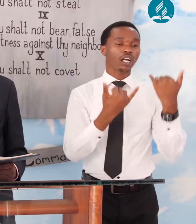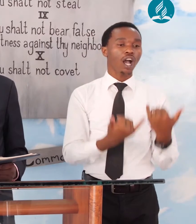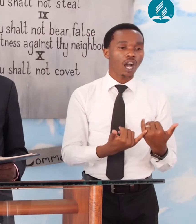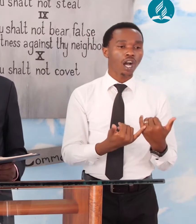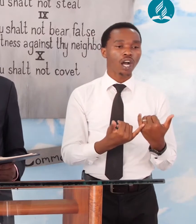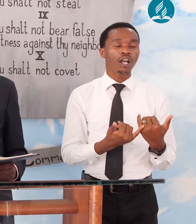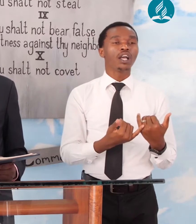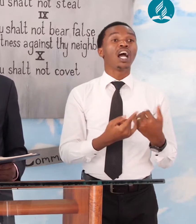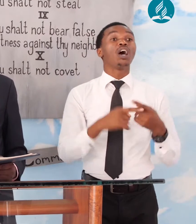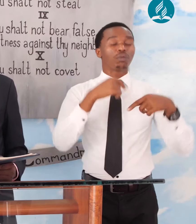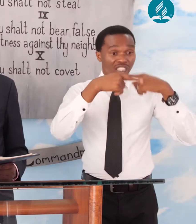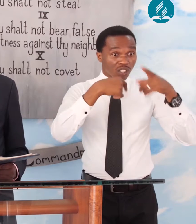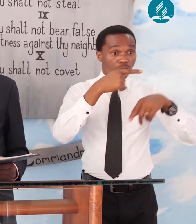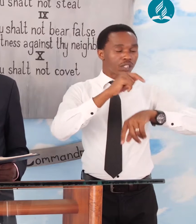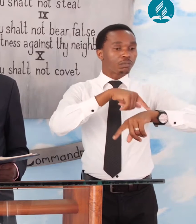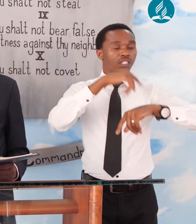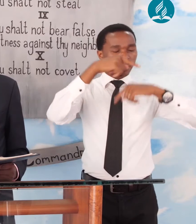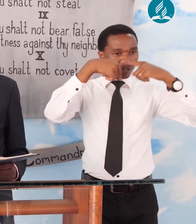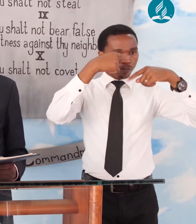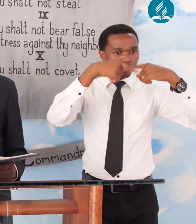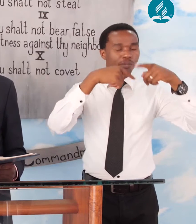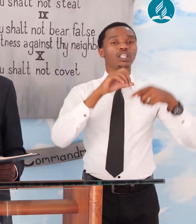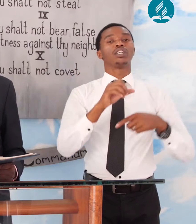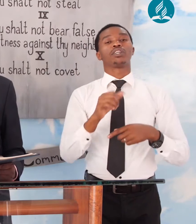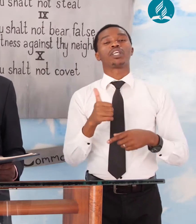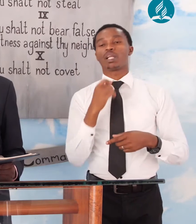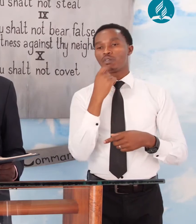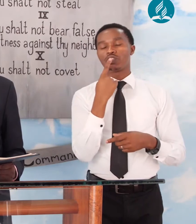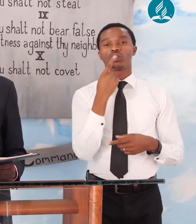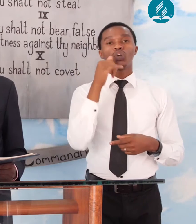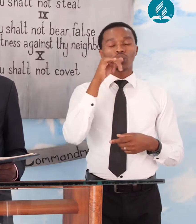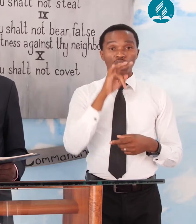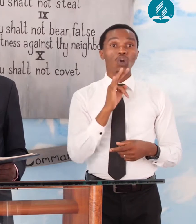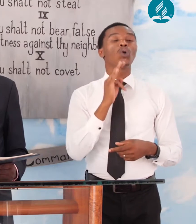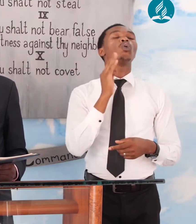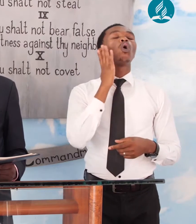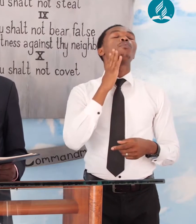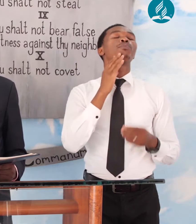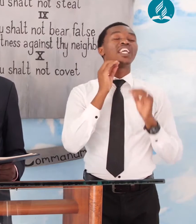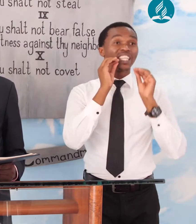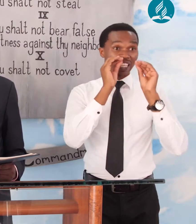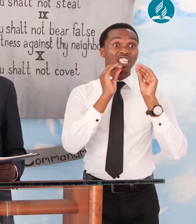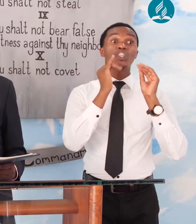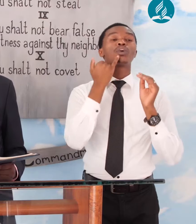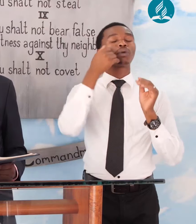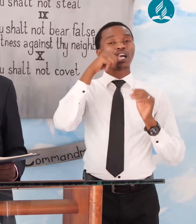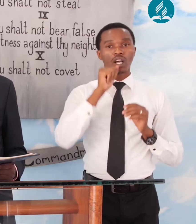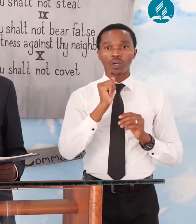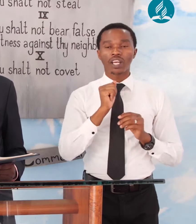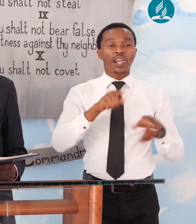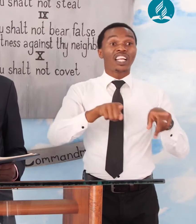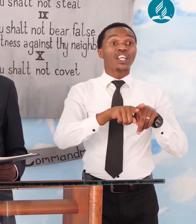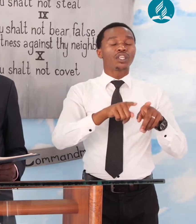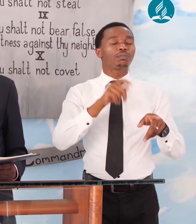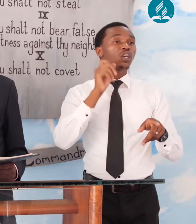gihe cy'iteka ryose. Nanone baravuga ngo iyo arera umwana we ngo abarimo abiba